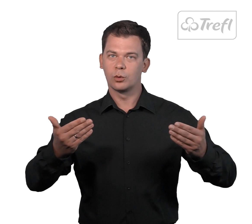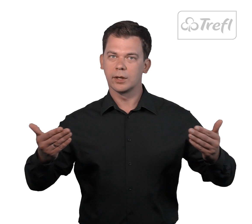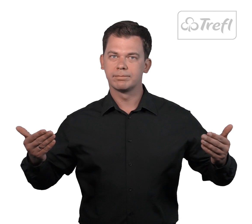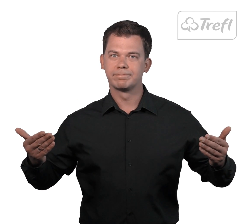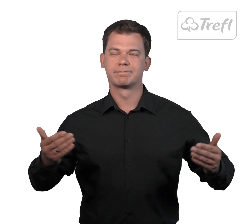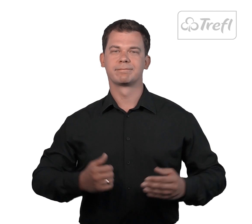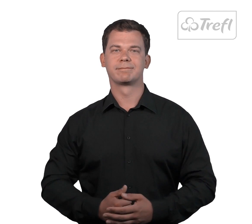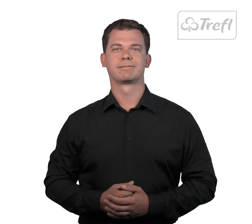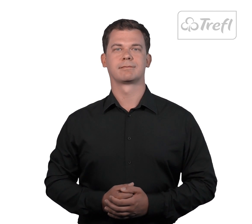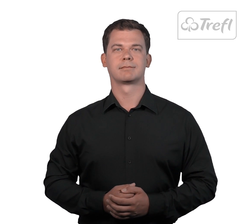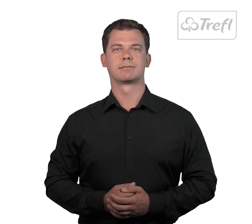Dziękuję.